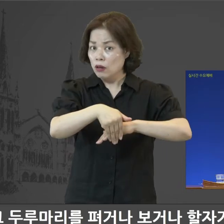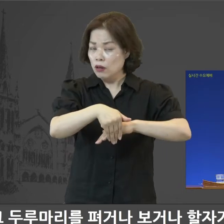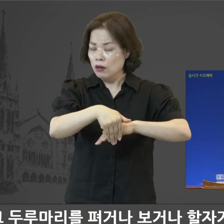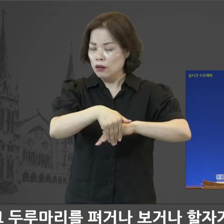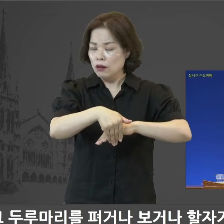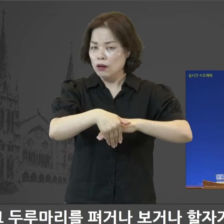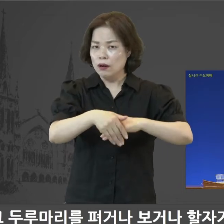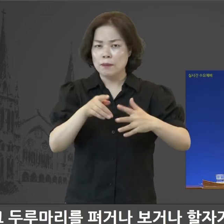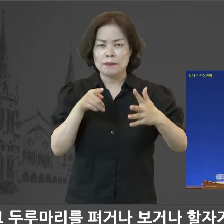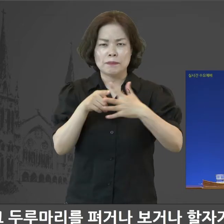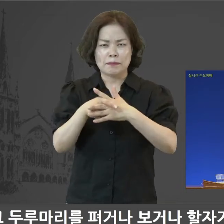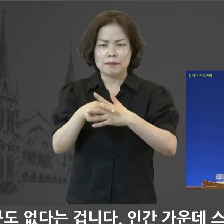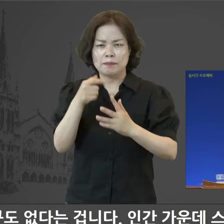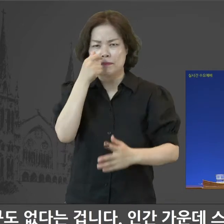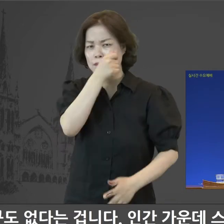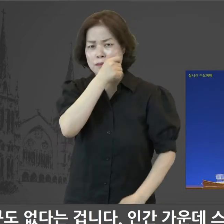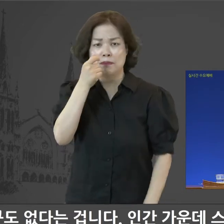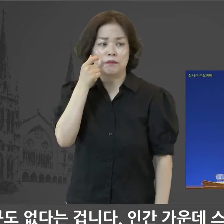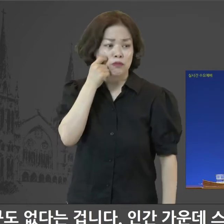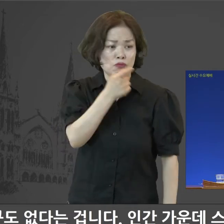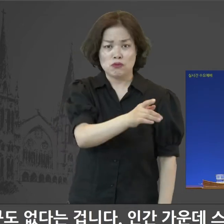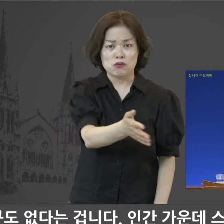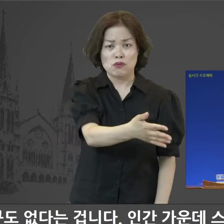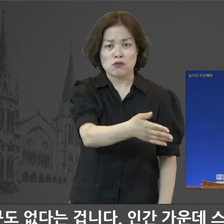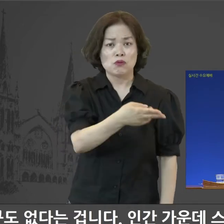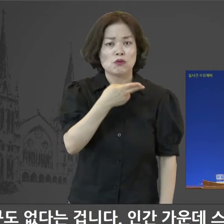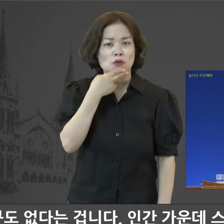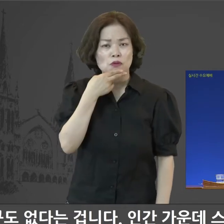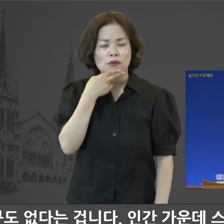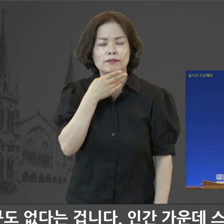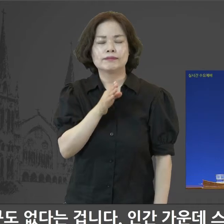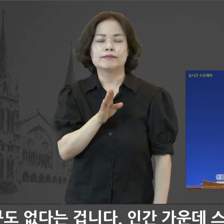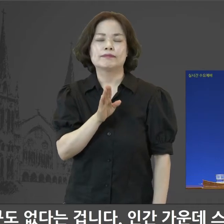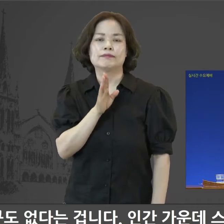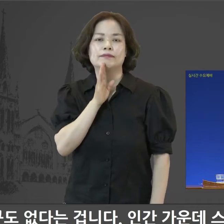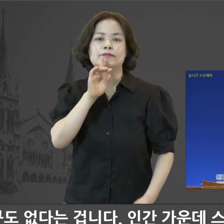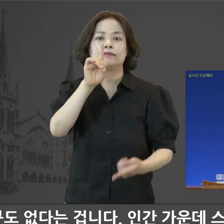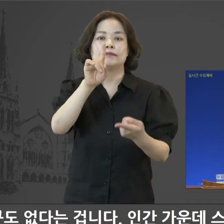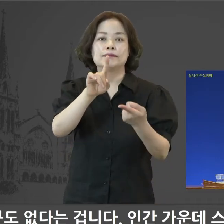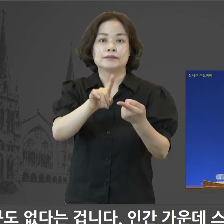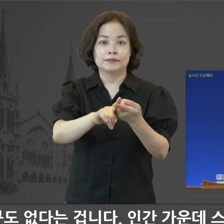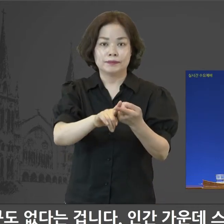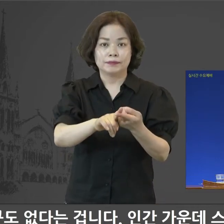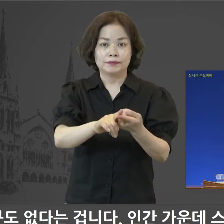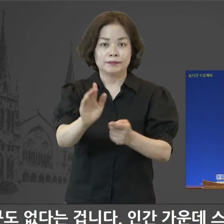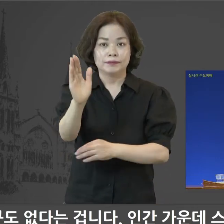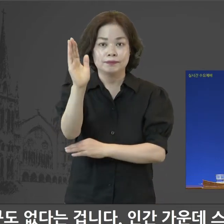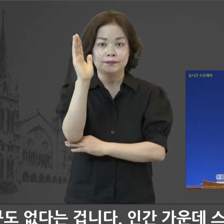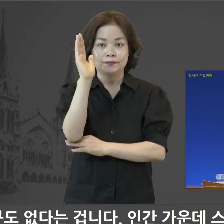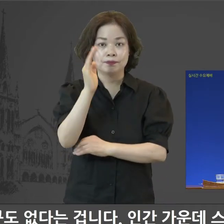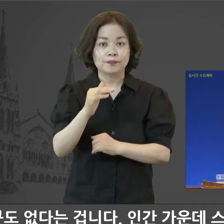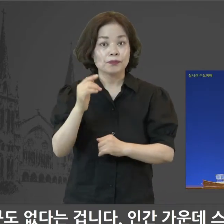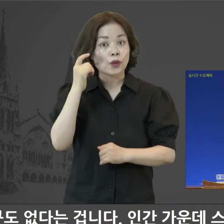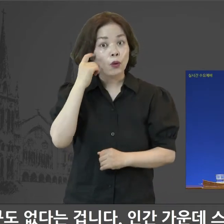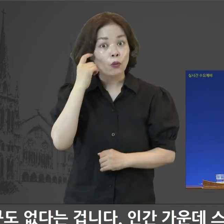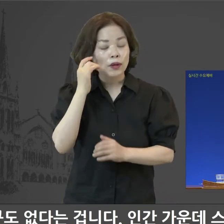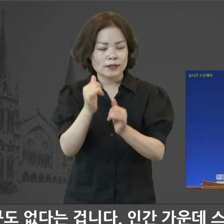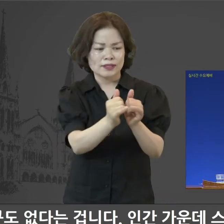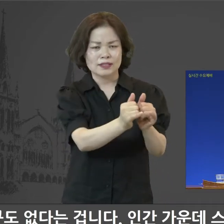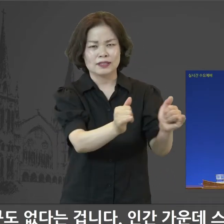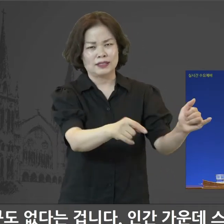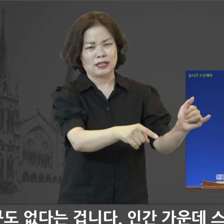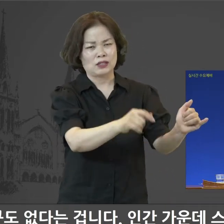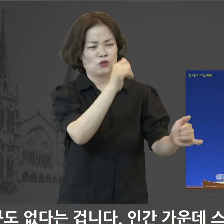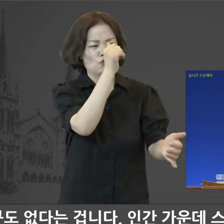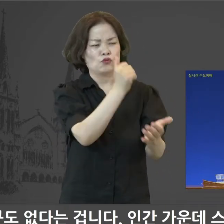알 수 있는 자 없다는 거죠. 이건 너무나도 당연한 이야기입니다. 왜냐? 우리 인간은